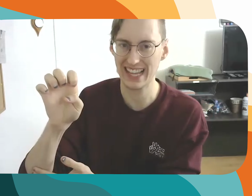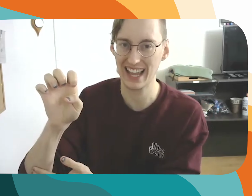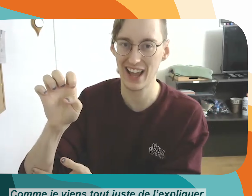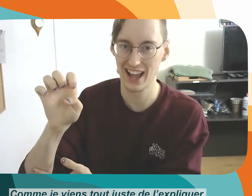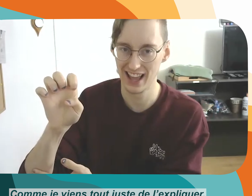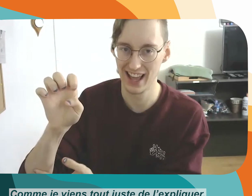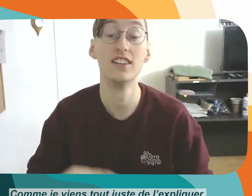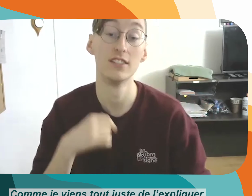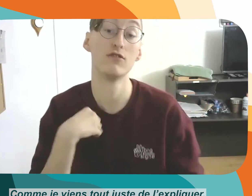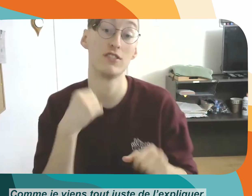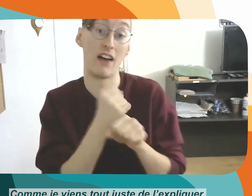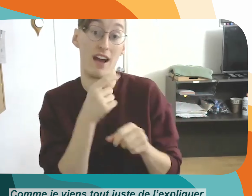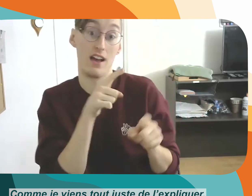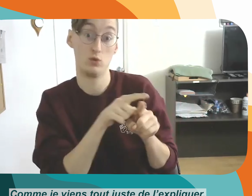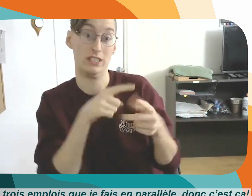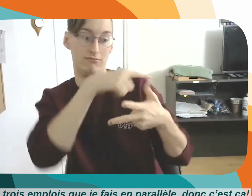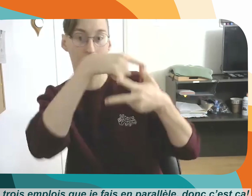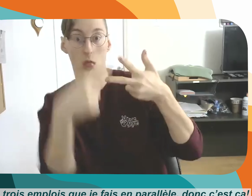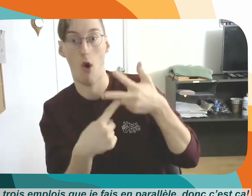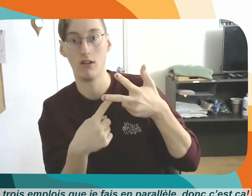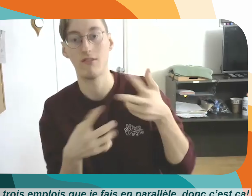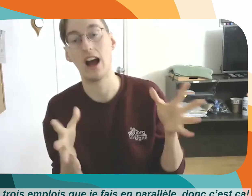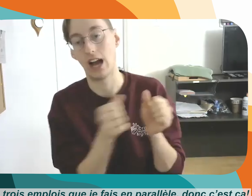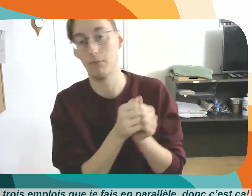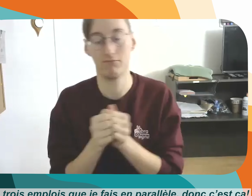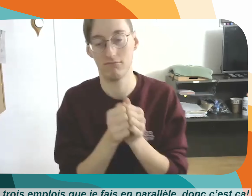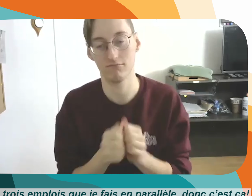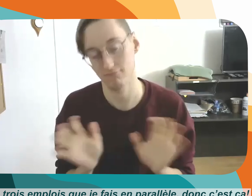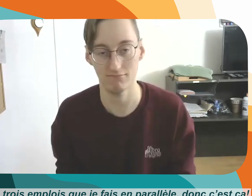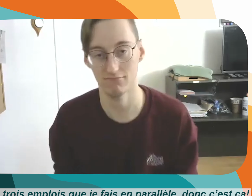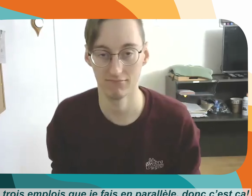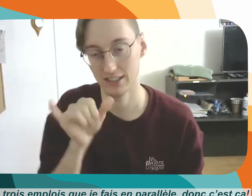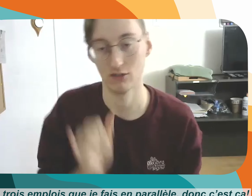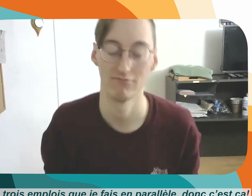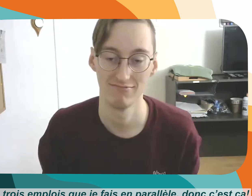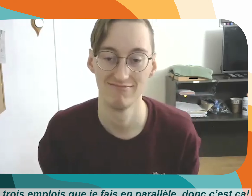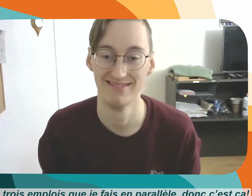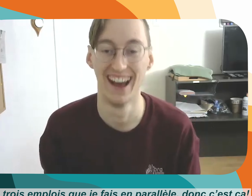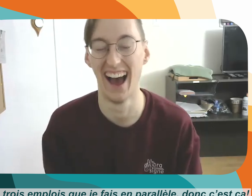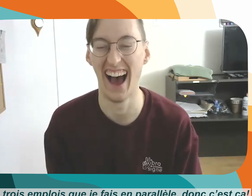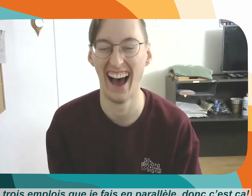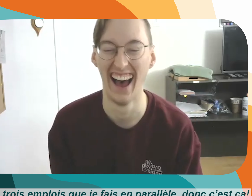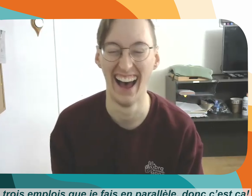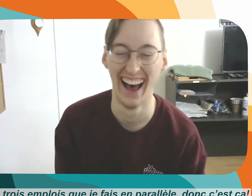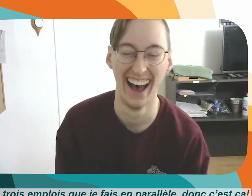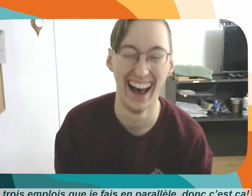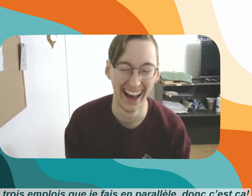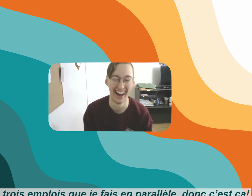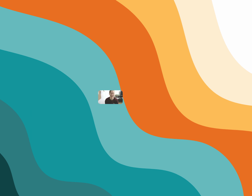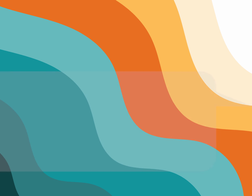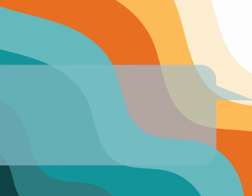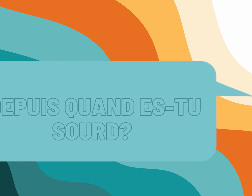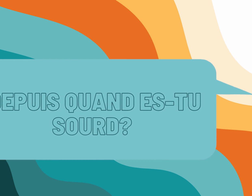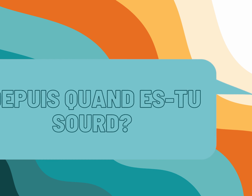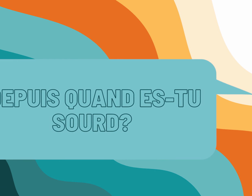-signe. Comme je viens tout juste de l'expliquer, j'ai ces trois emplois que je fais en parallèle, donc c'est ça.